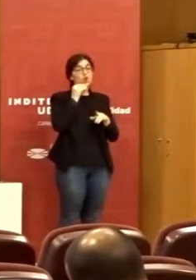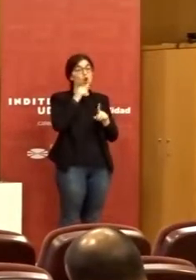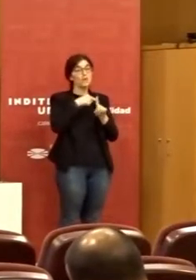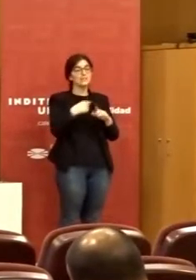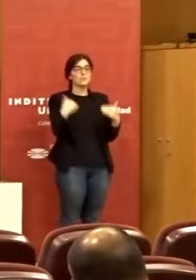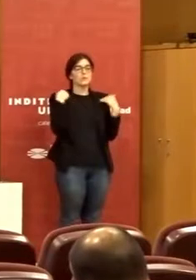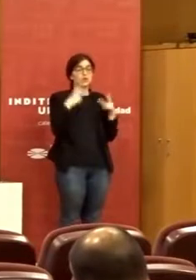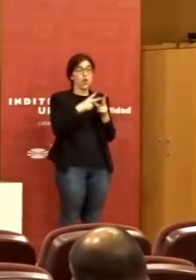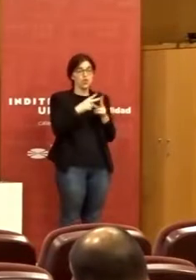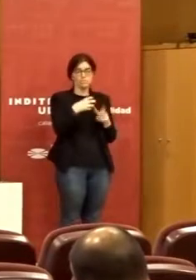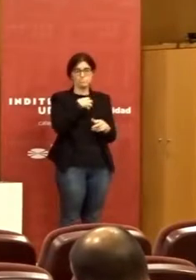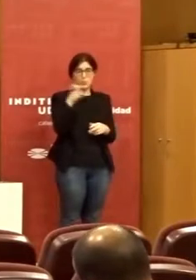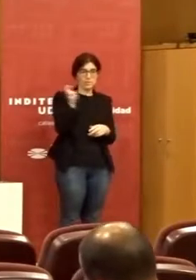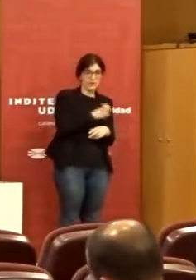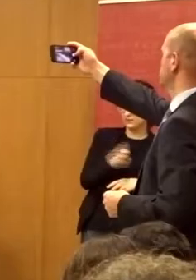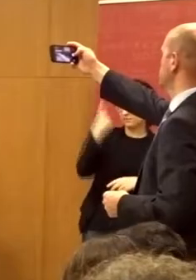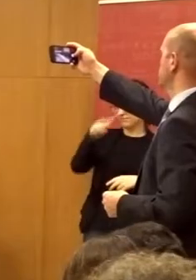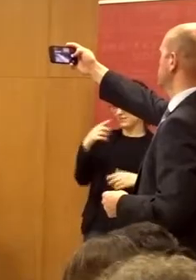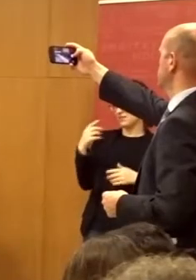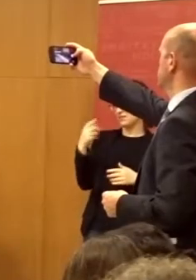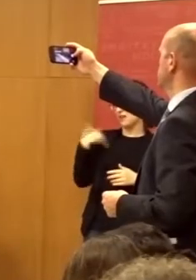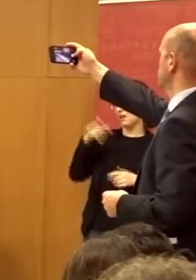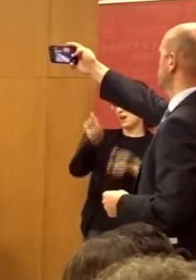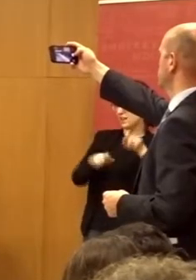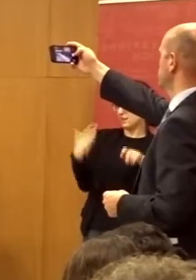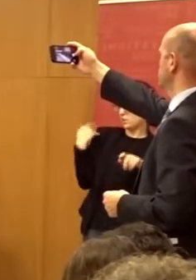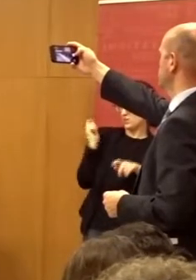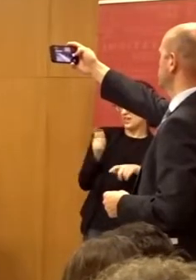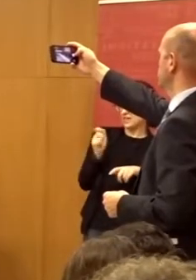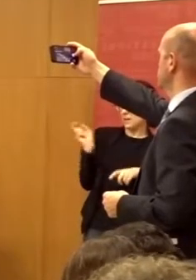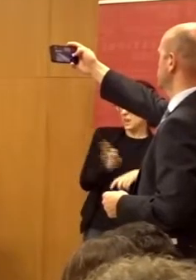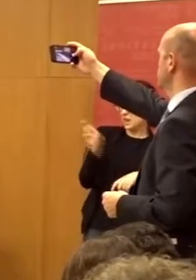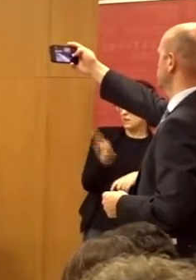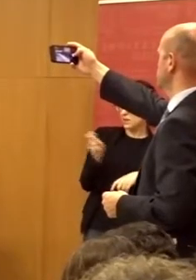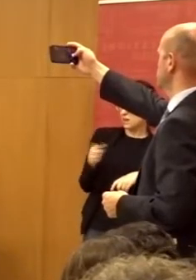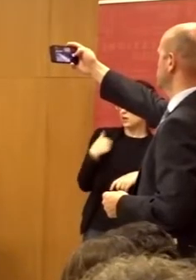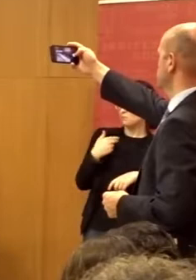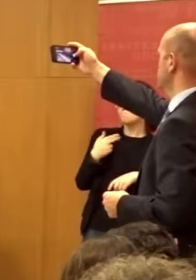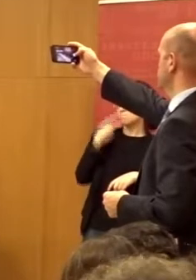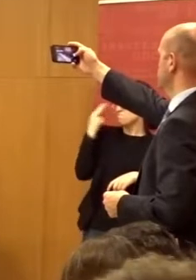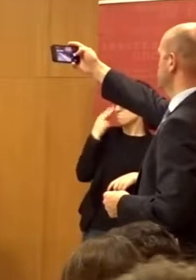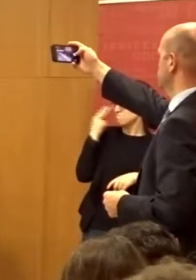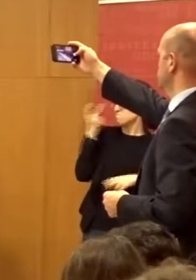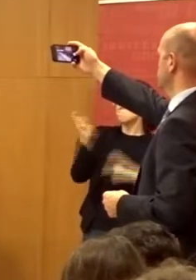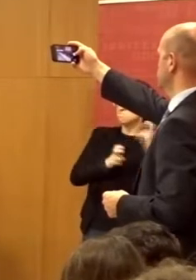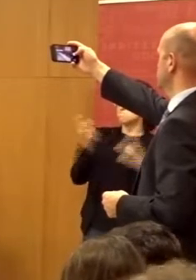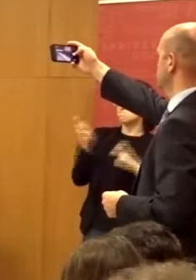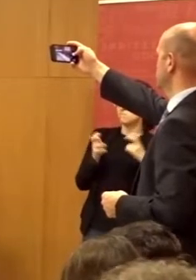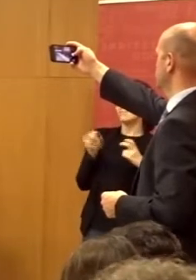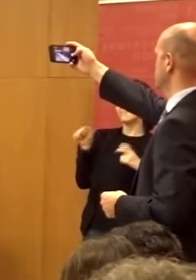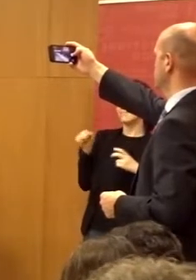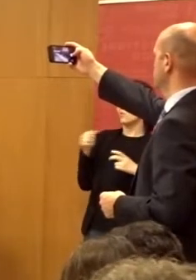que sabéis, los que hayáis venido ya en otras ocasiones, que asisten regularmente, que les encanta estar aquí y es muy de